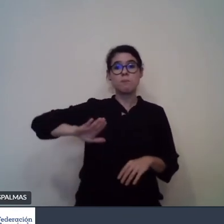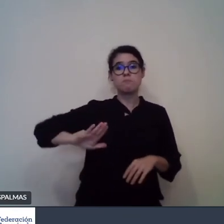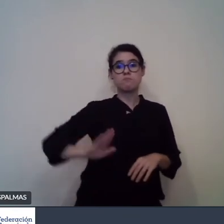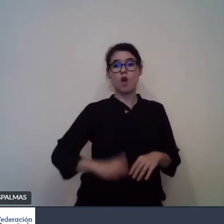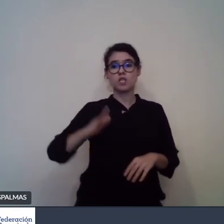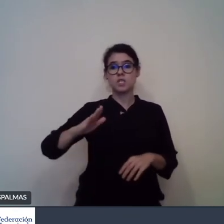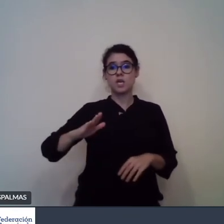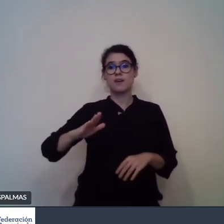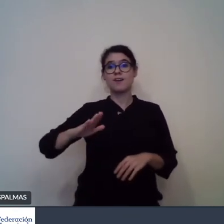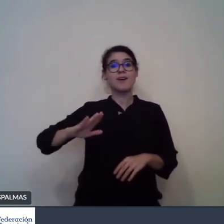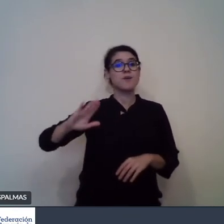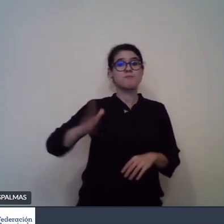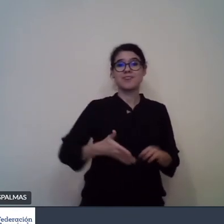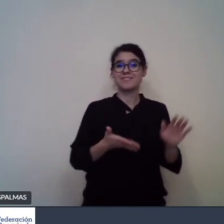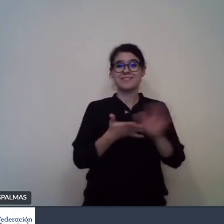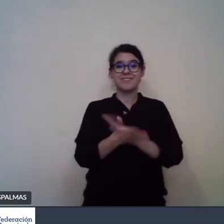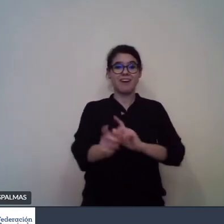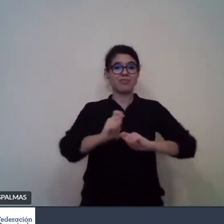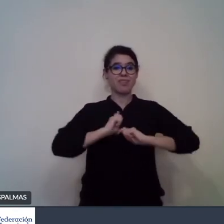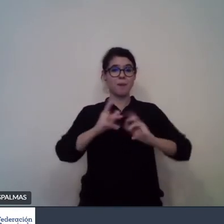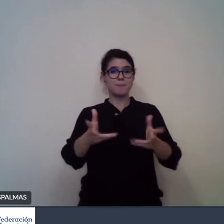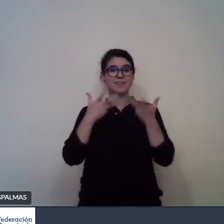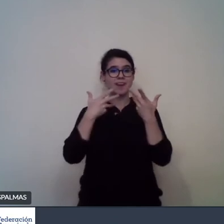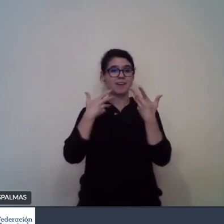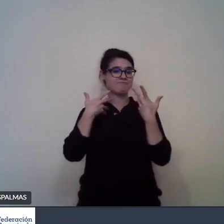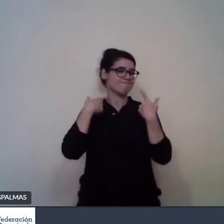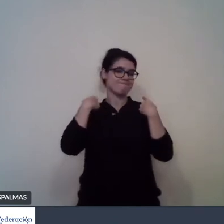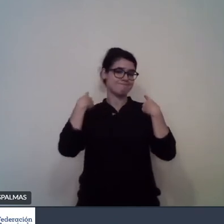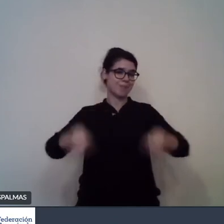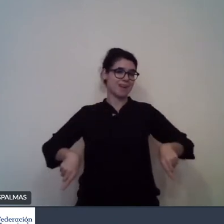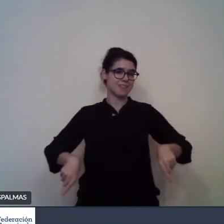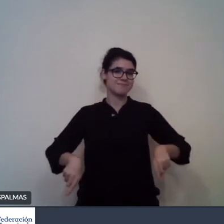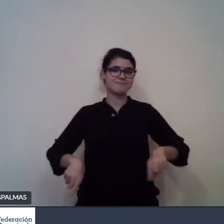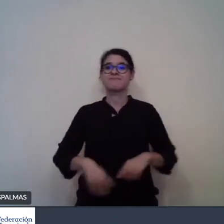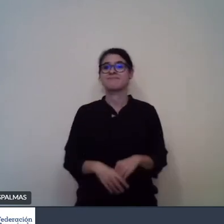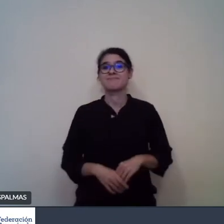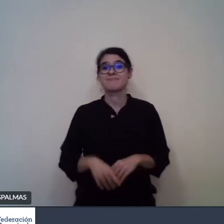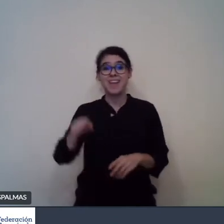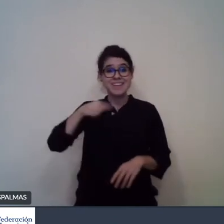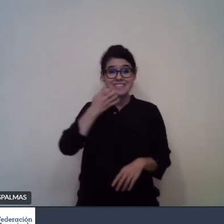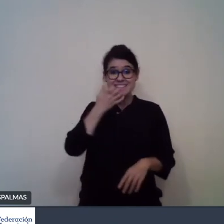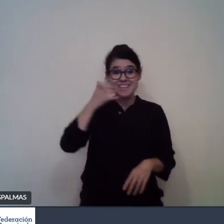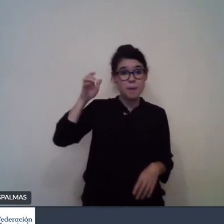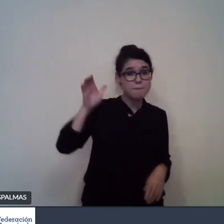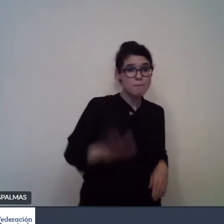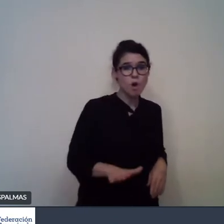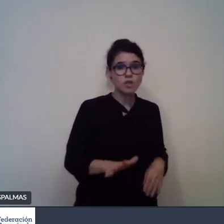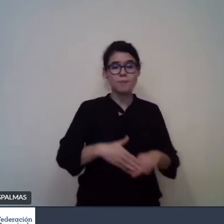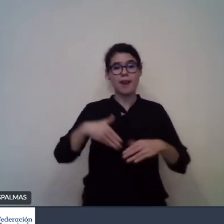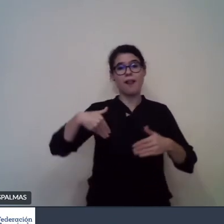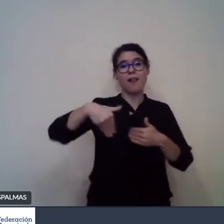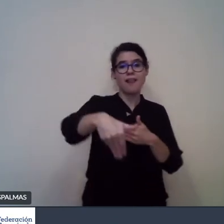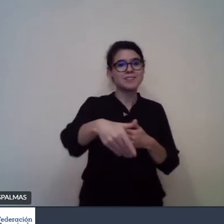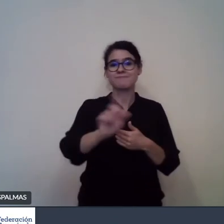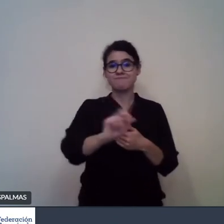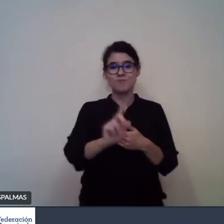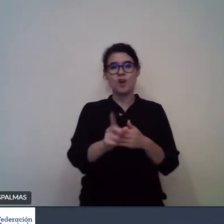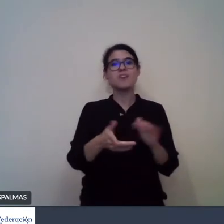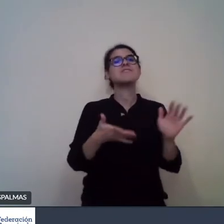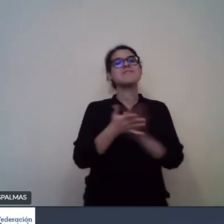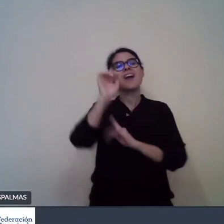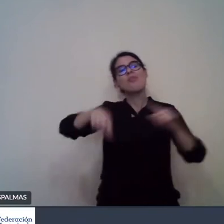es el que mata la ventaja. Si ese bote no lo hubiera dado hacia adelante, habría podido jugar la situación posterior